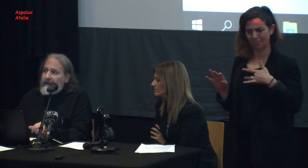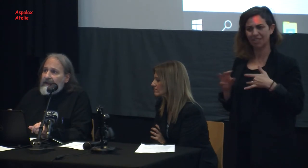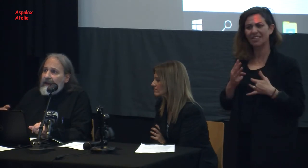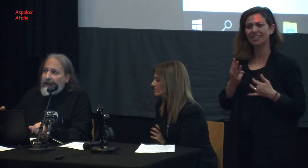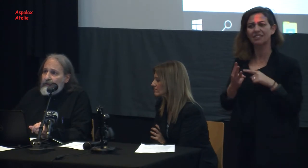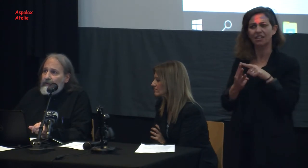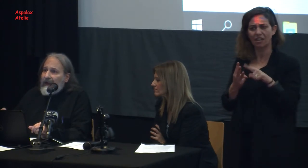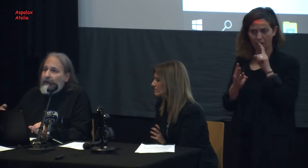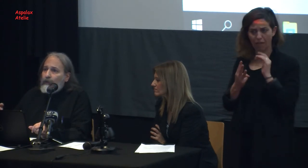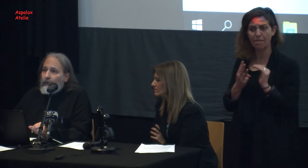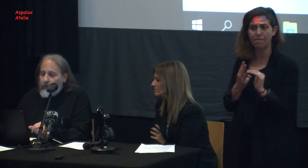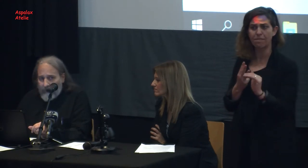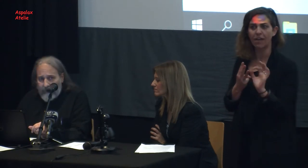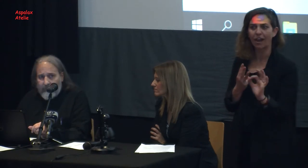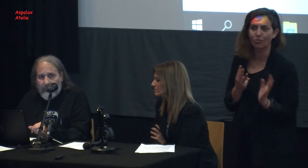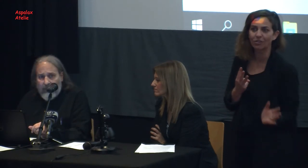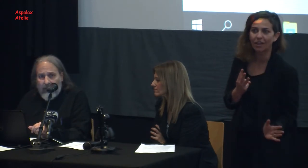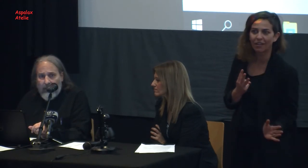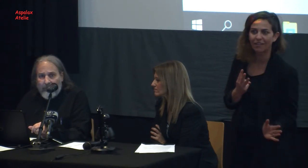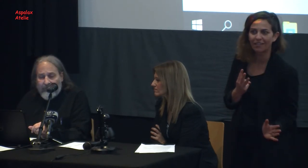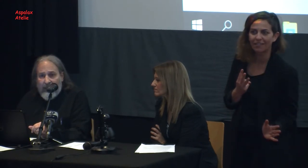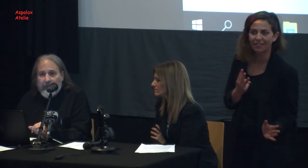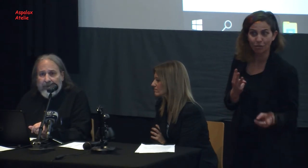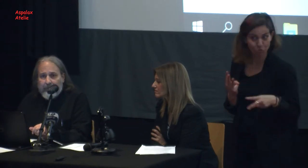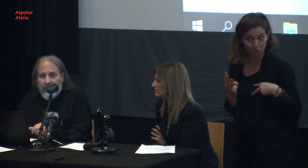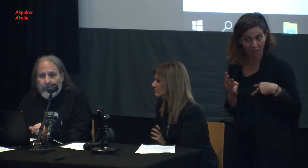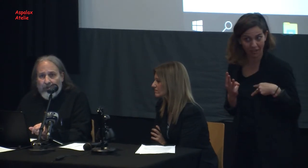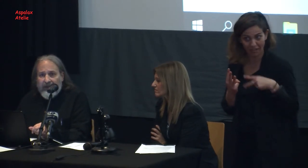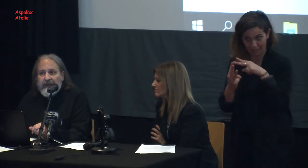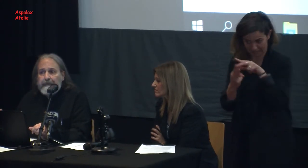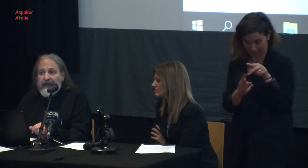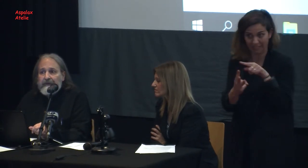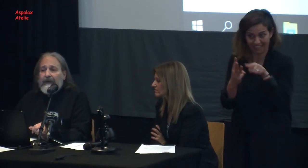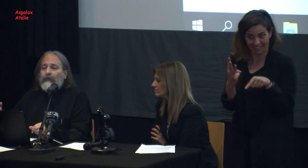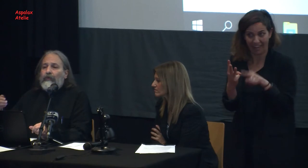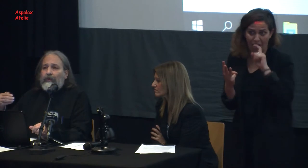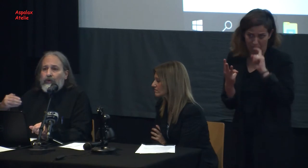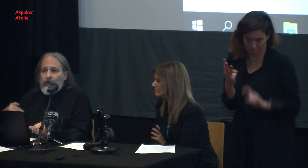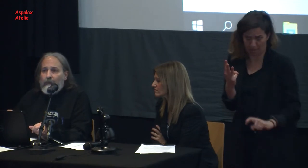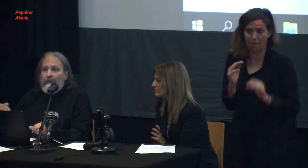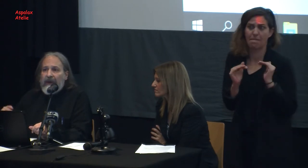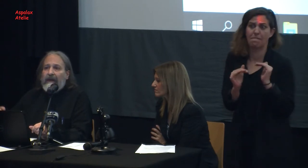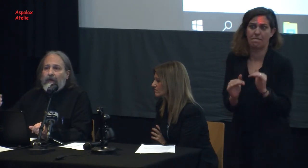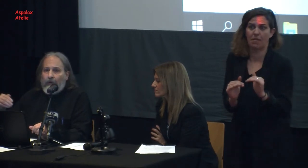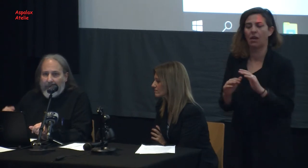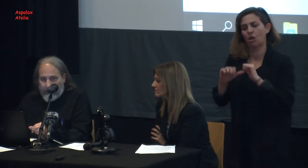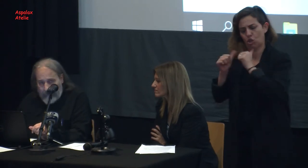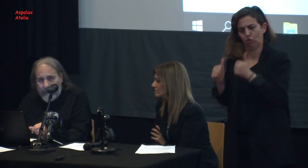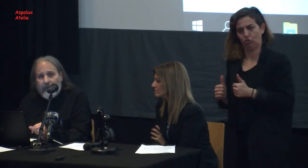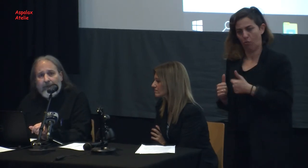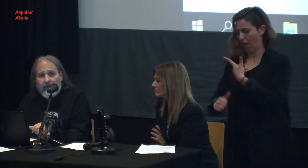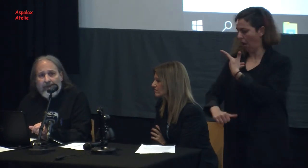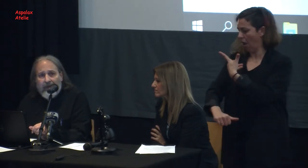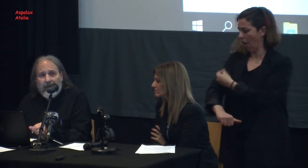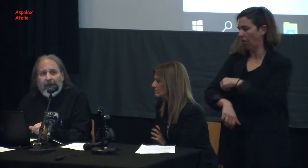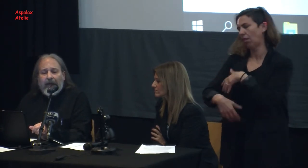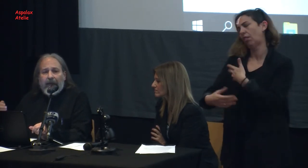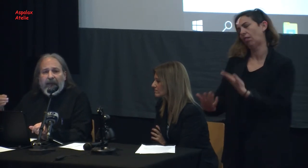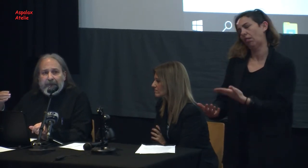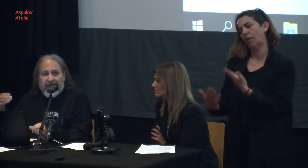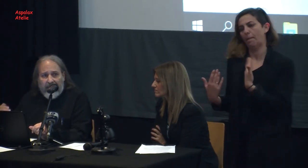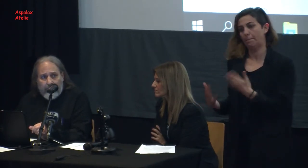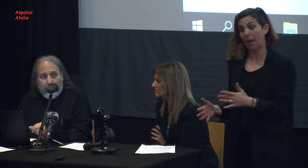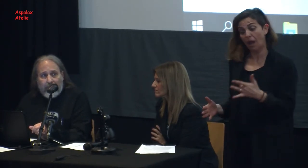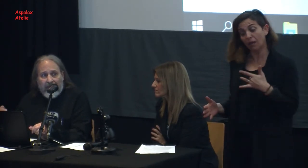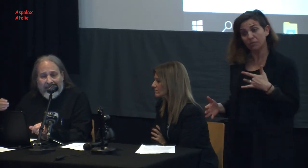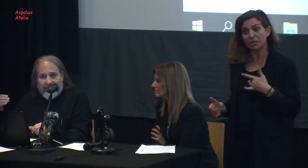να συνεχίζουν να λειτουργούν. Θα έπρεπε λοιπόν η σπίσμα του ότι το σώμα μου είναι ναρκωμένο,